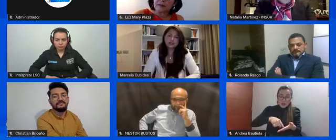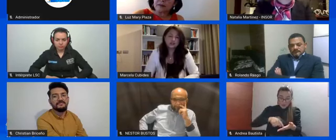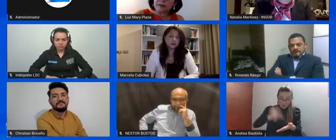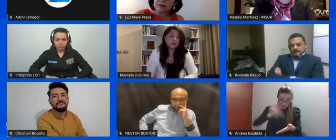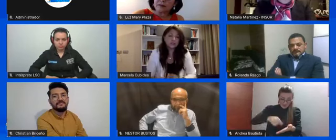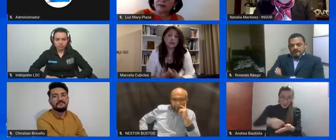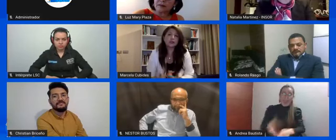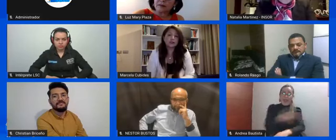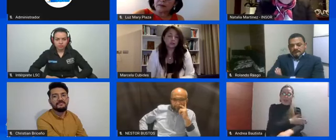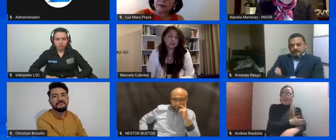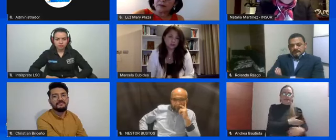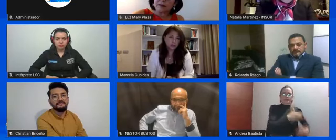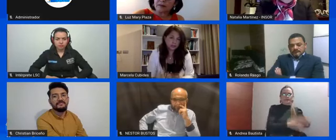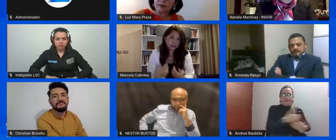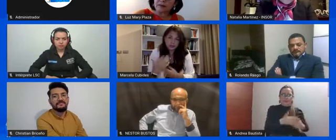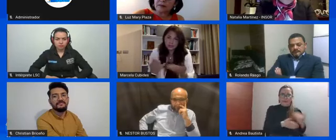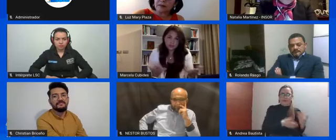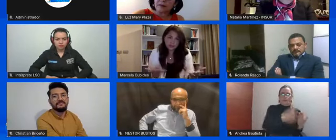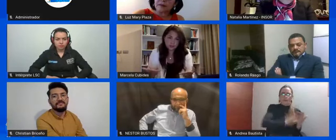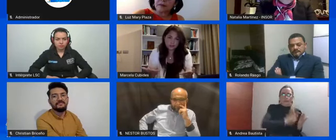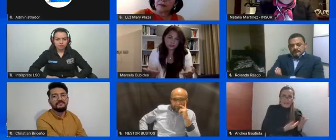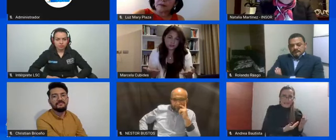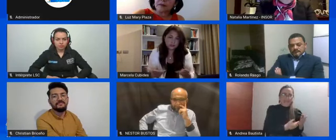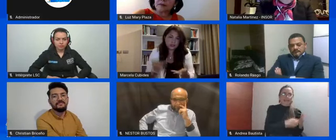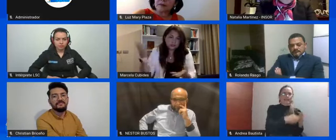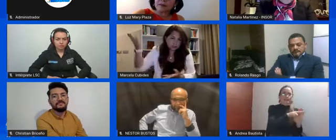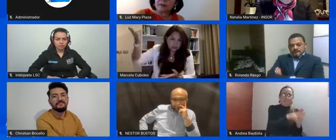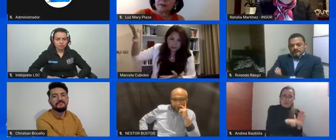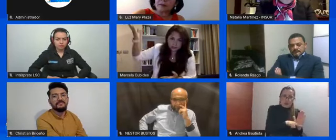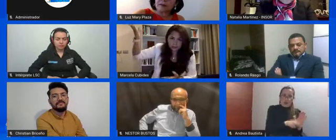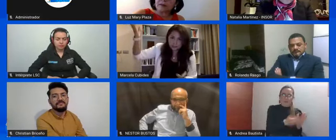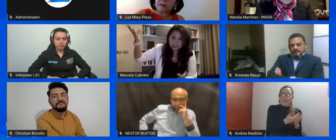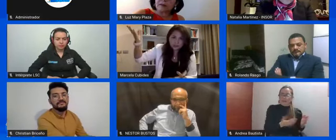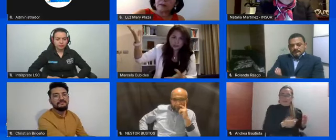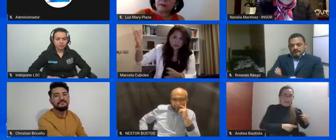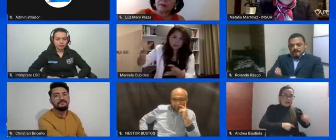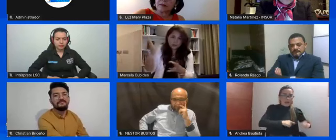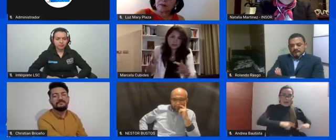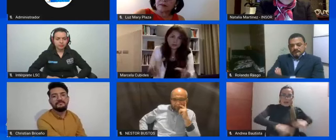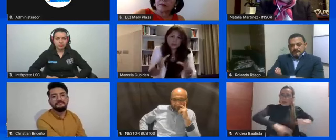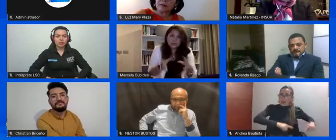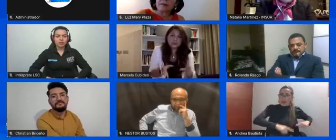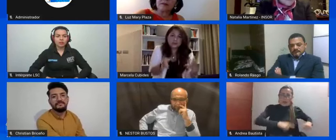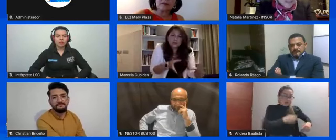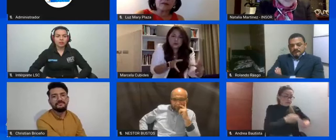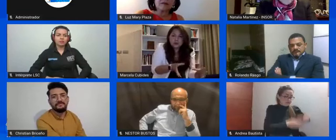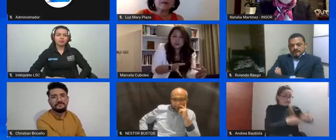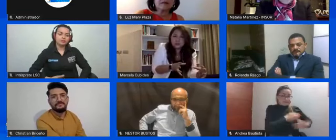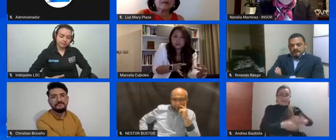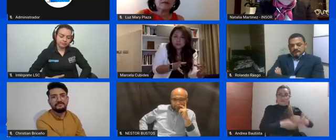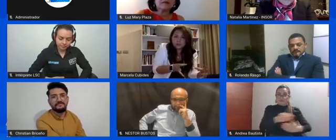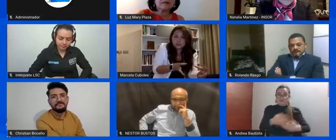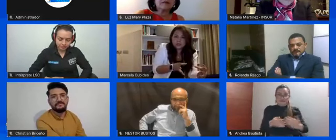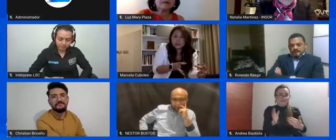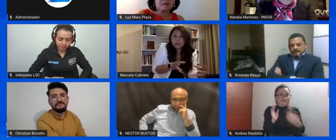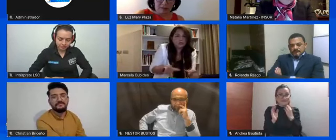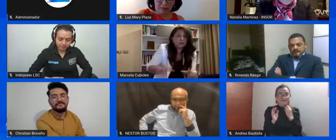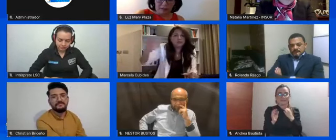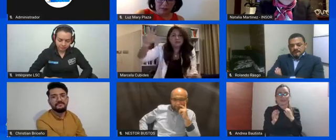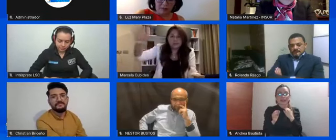de obligaciones, de normas que cumplir, que de por sí son las mismas de un gran ministerio, digamos, las normas que nosotros como un instituto